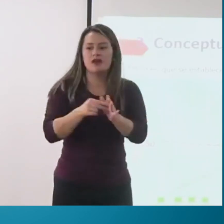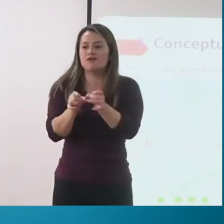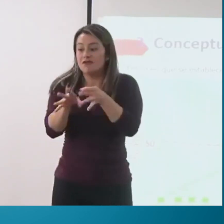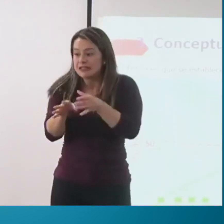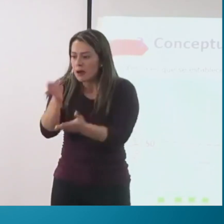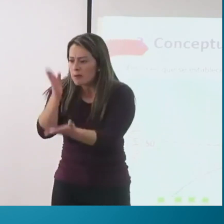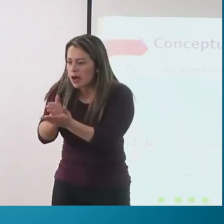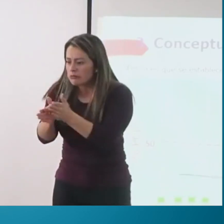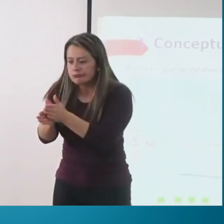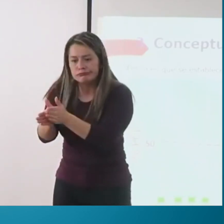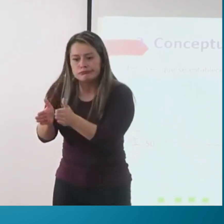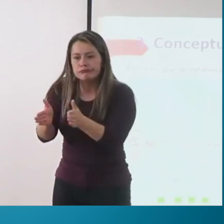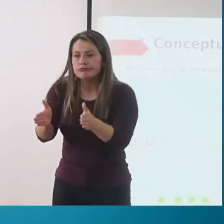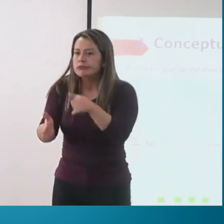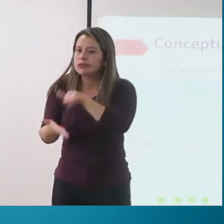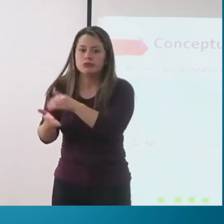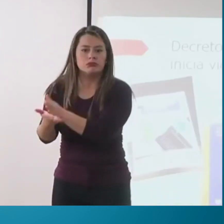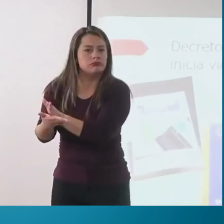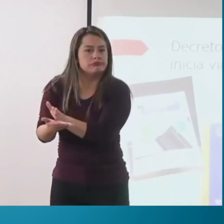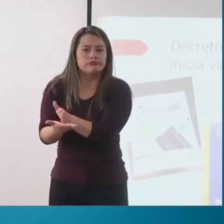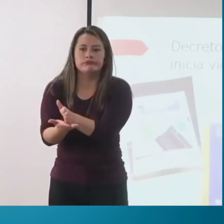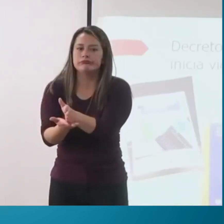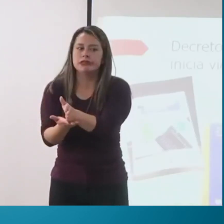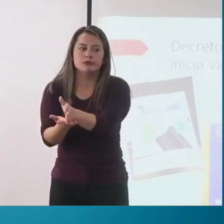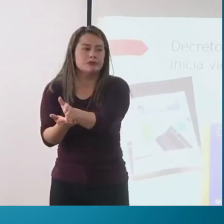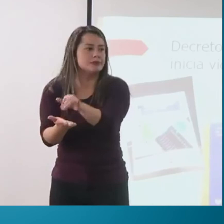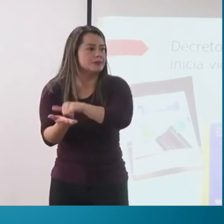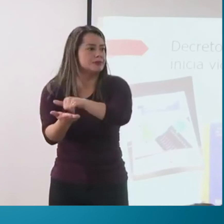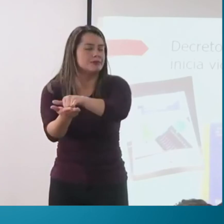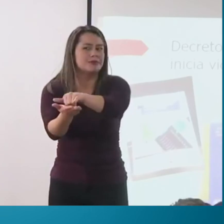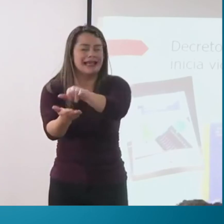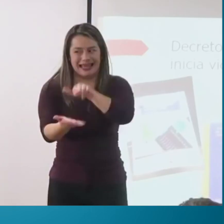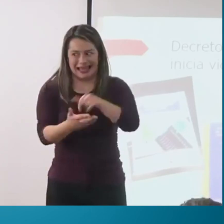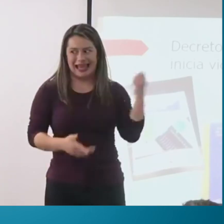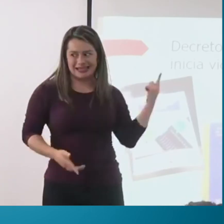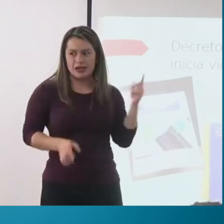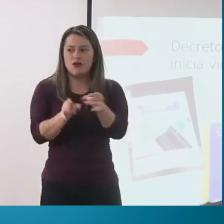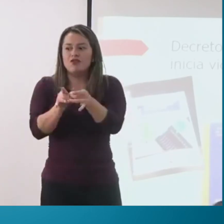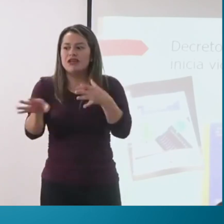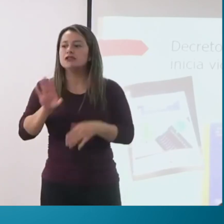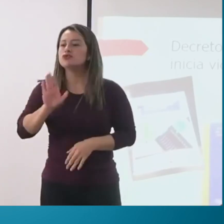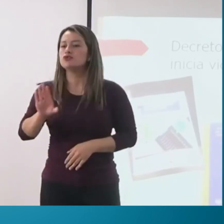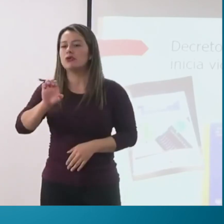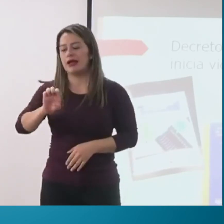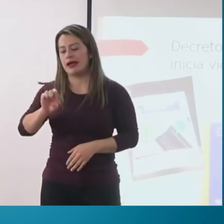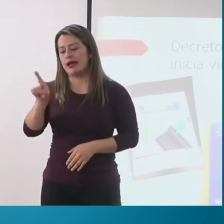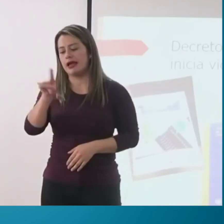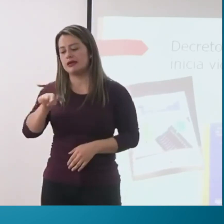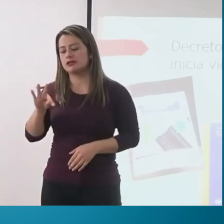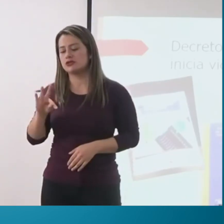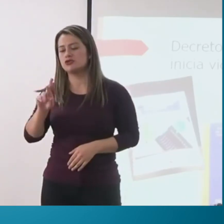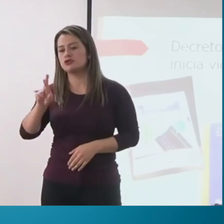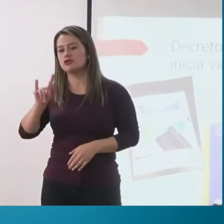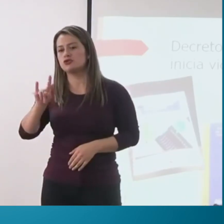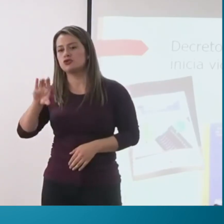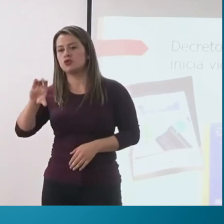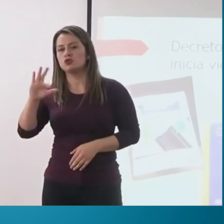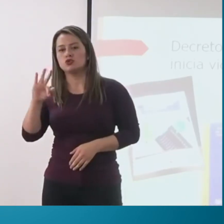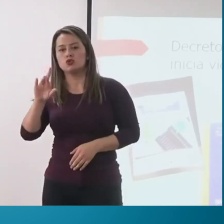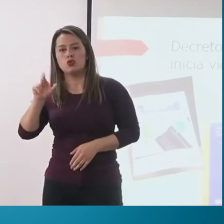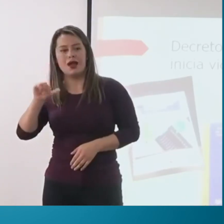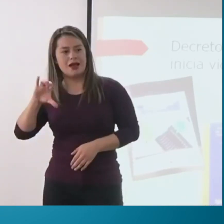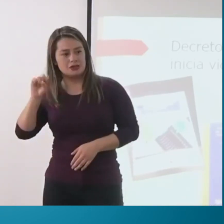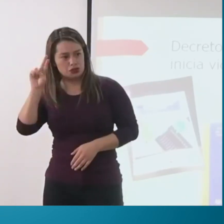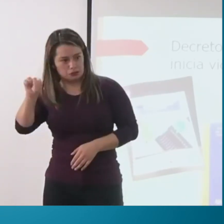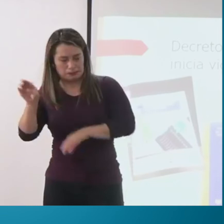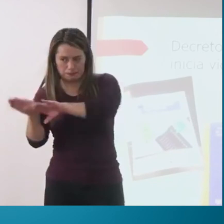estructuración. Bueno, entonces, después pasamos, o sea, y acá quiero hacer una mención, la Universidad